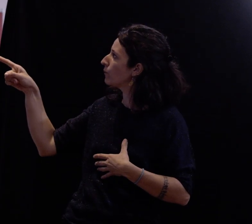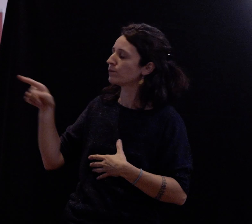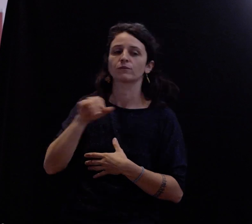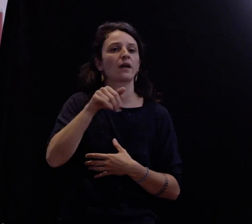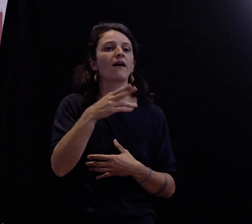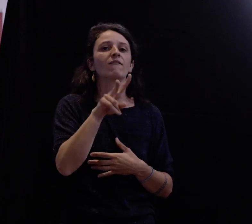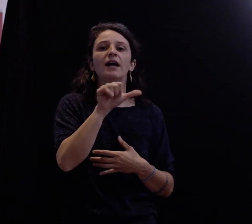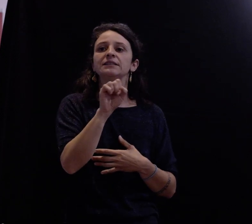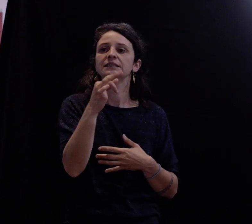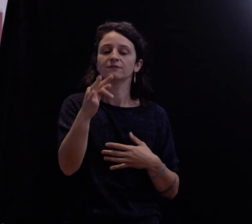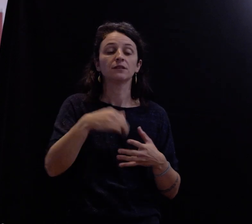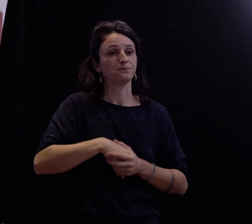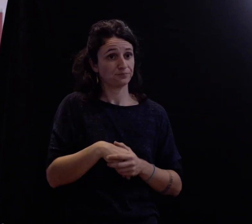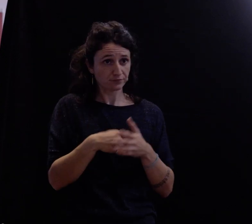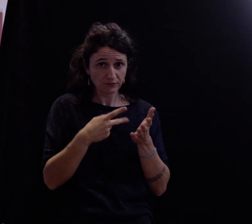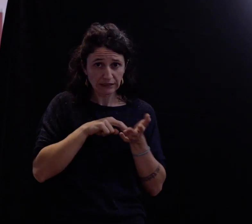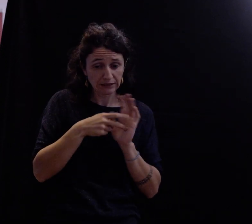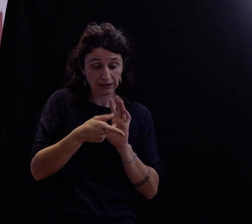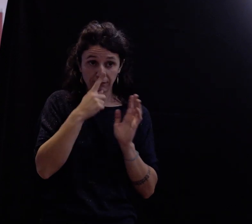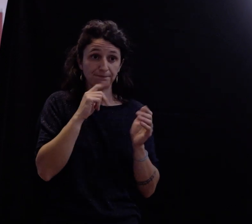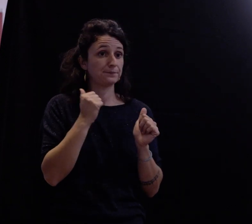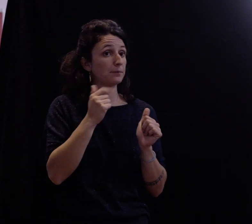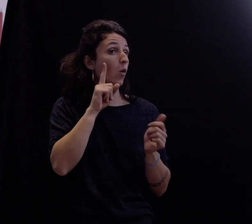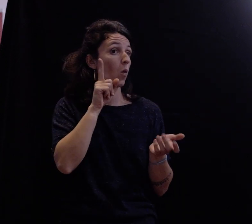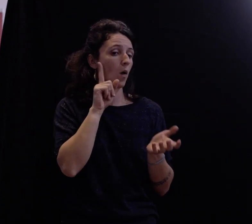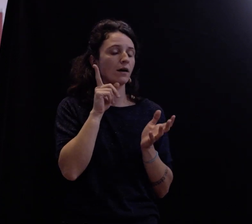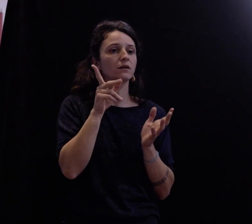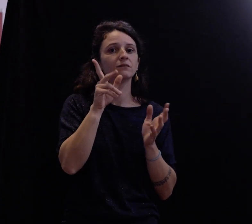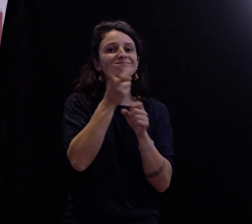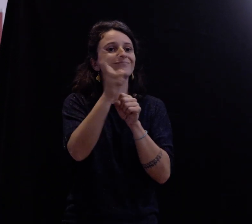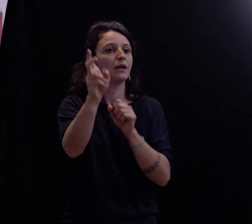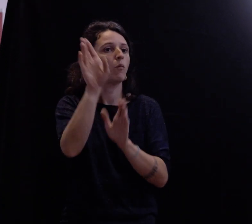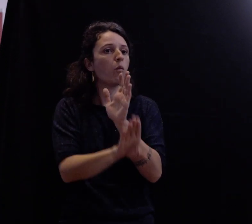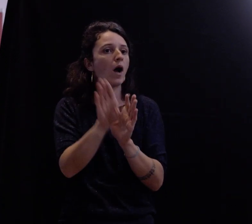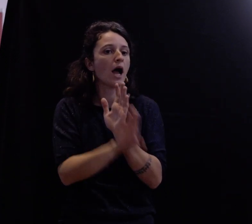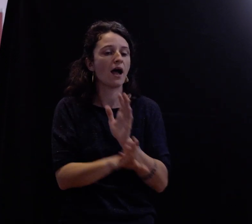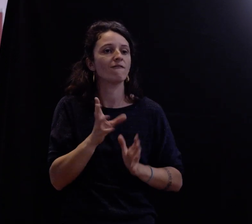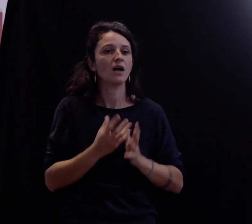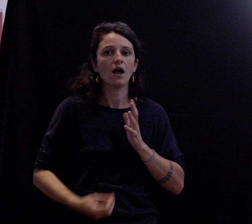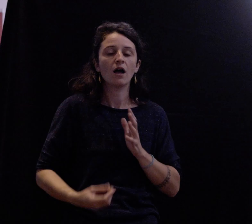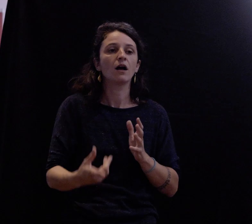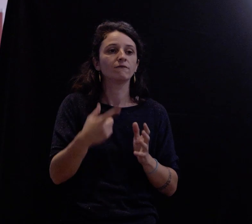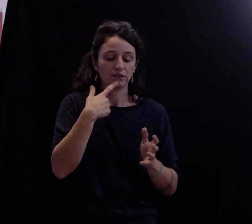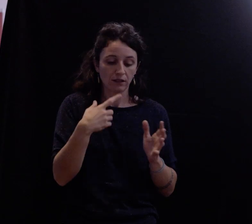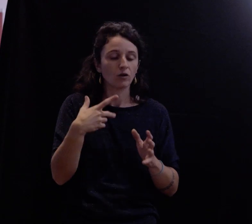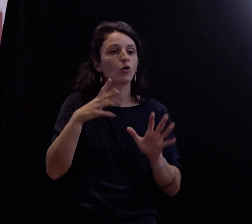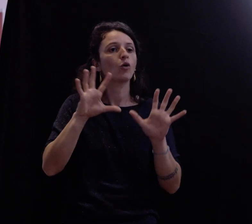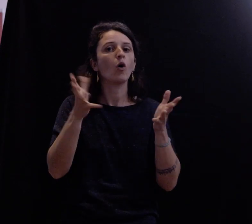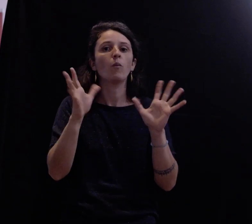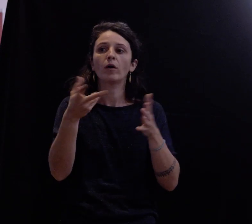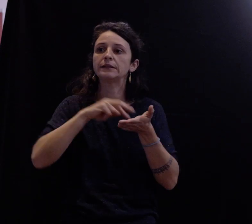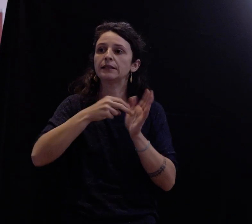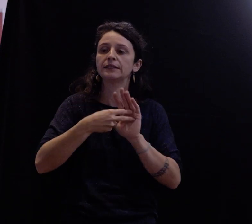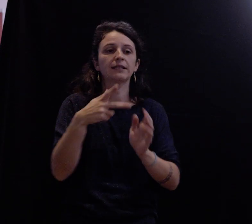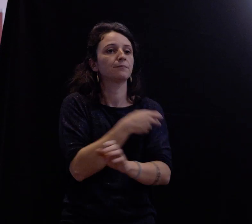de ne pas avoir à faire le prélèvement à travers la paroi du ventre et donc à ne pas prendre le risque de fausse couche. Ça consiste à faire une prise de sang aux mamans.